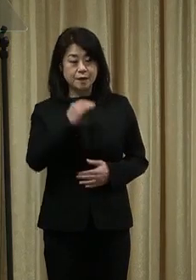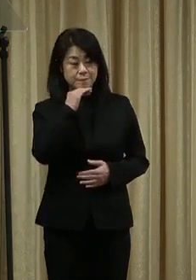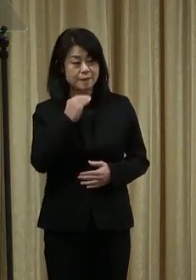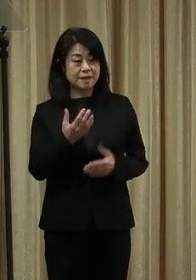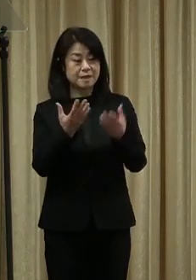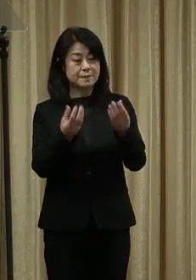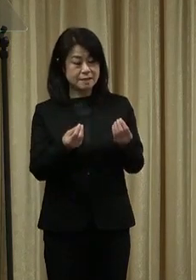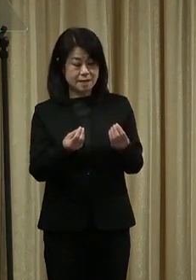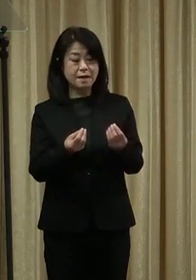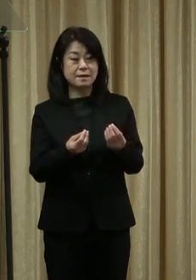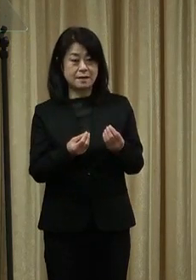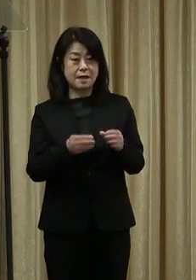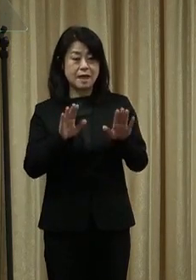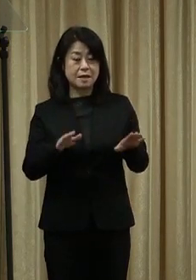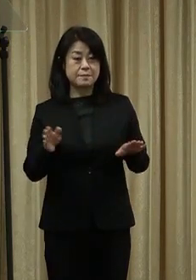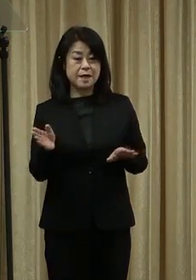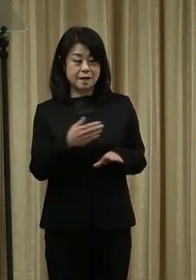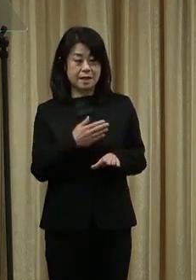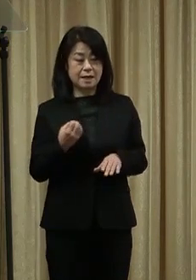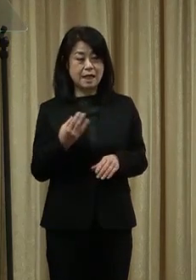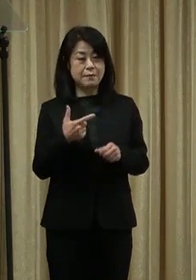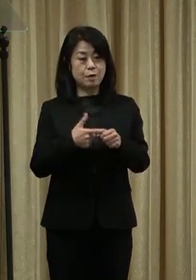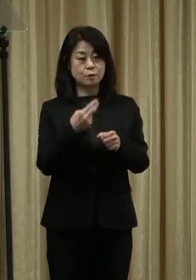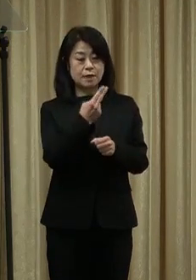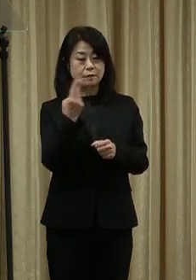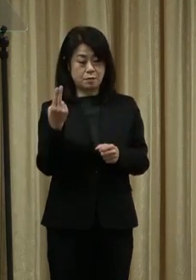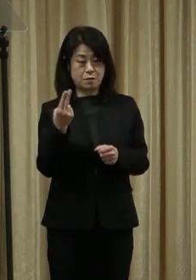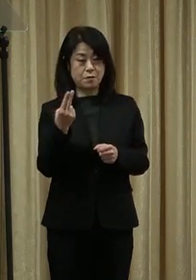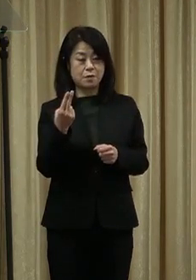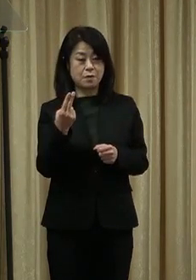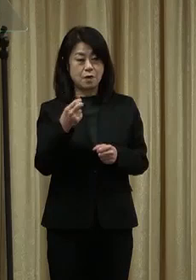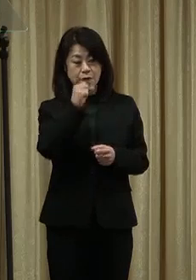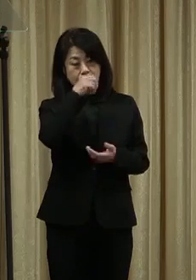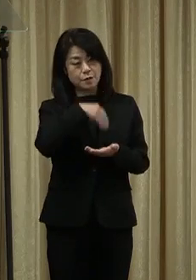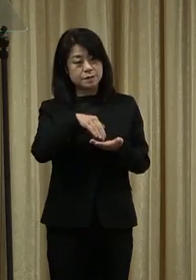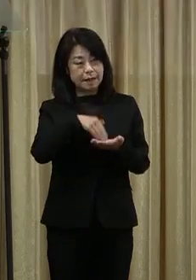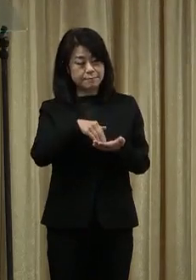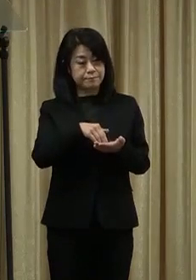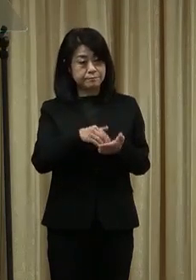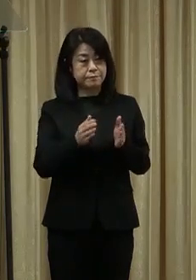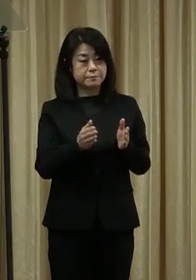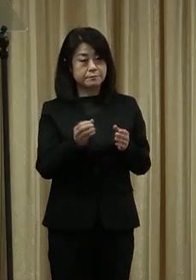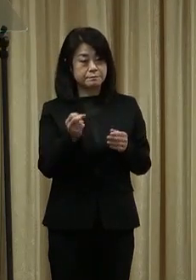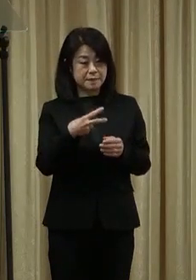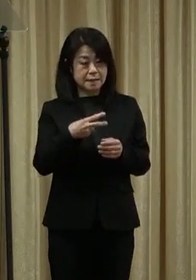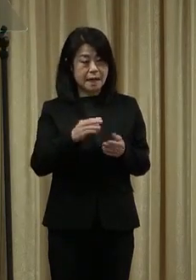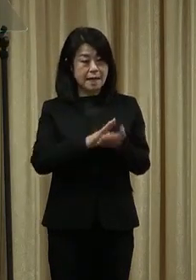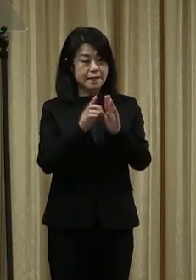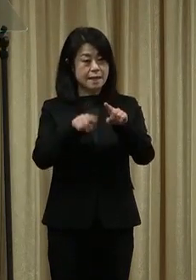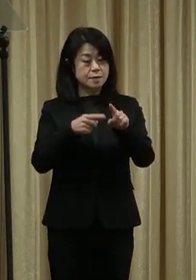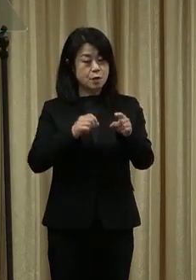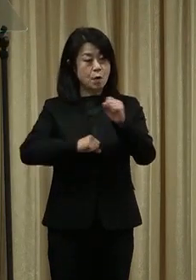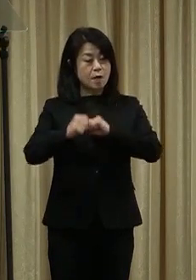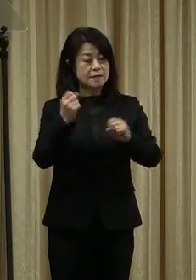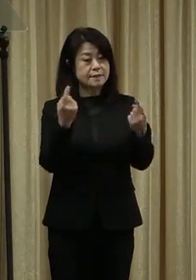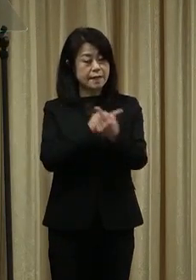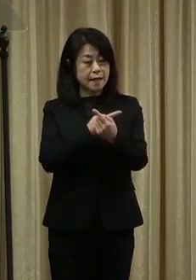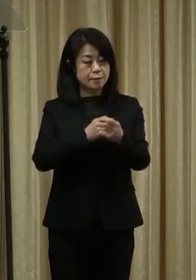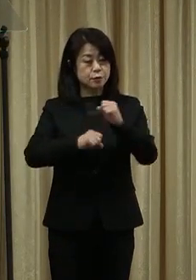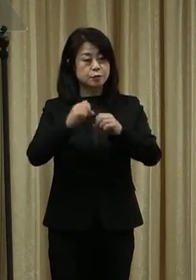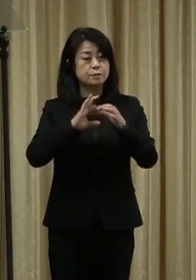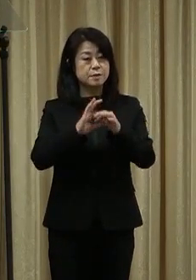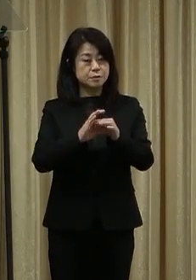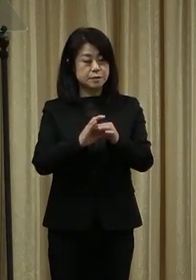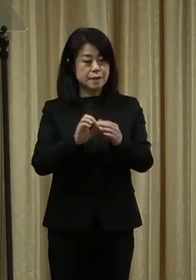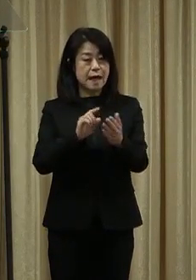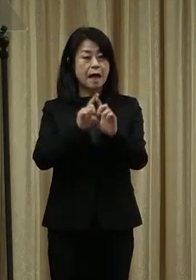お待たせいたしました。ただいまから令和6年度予算および県庁活性化の取り組みについて記者発表を